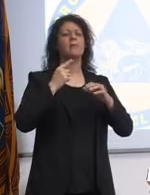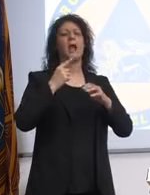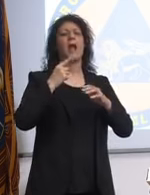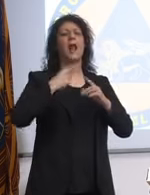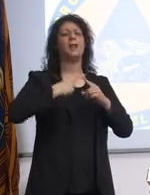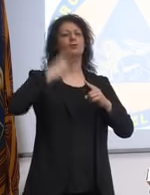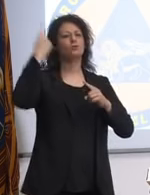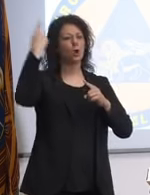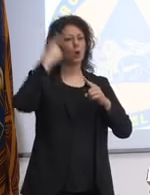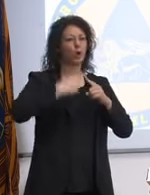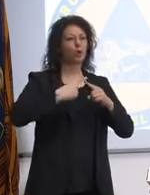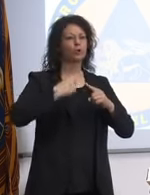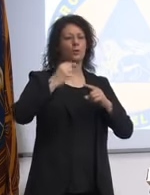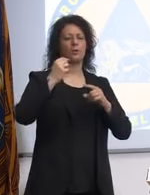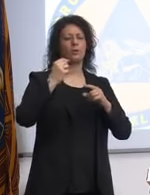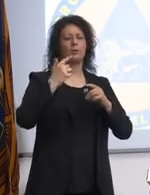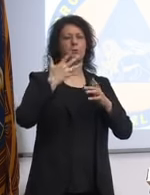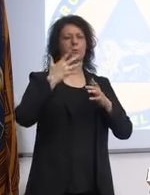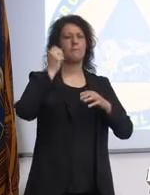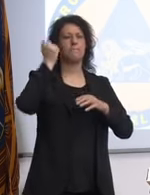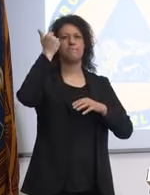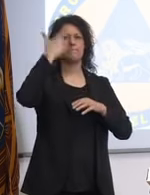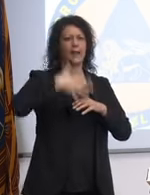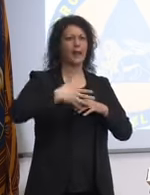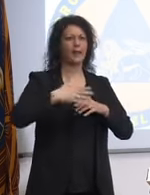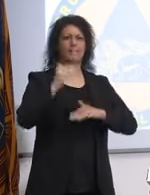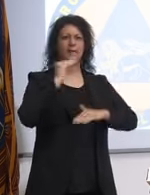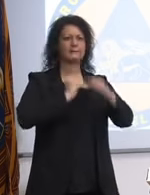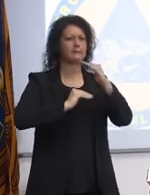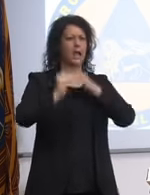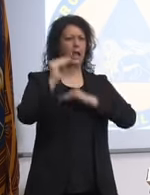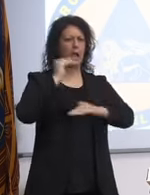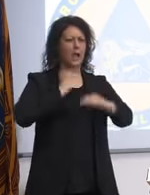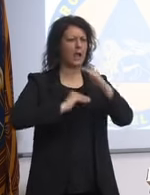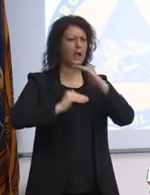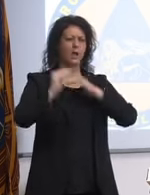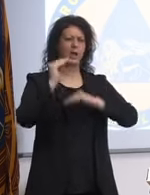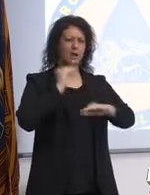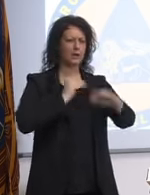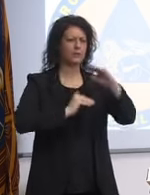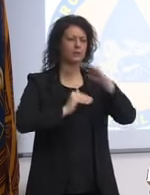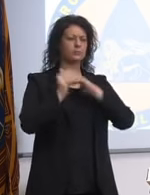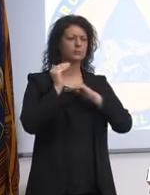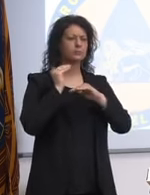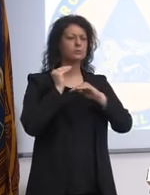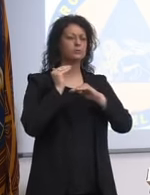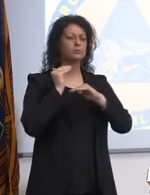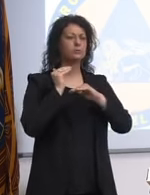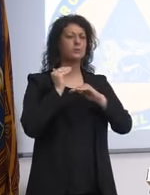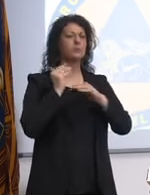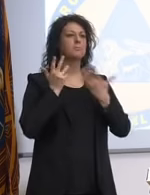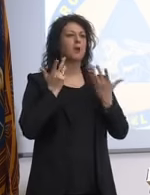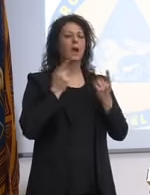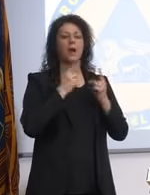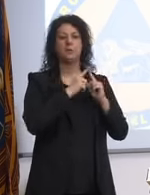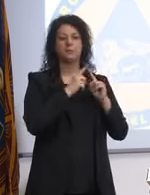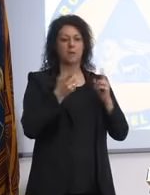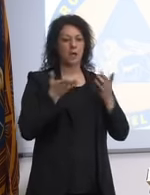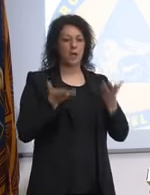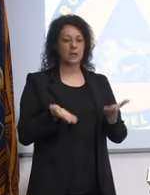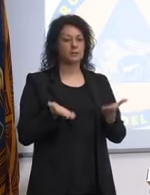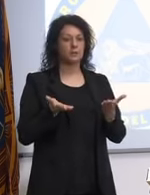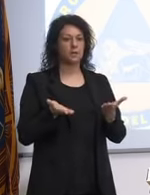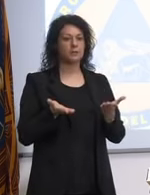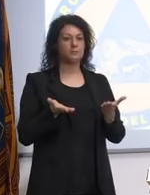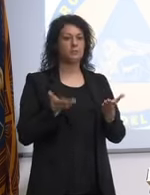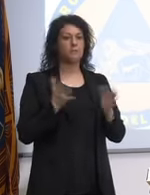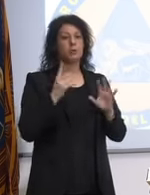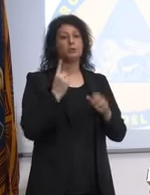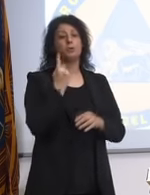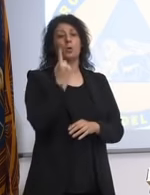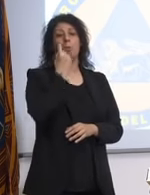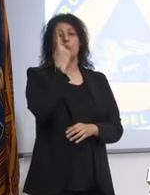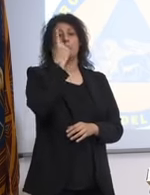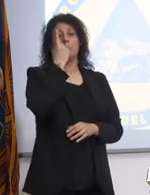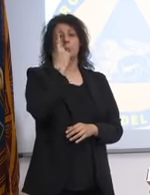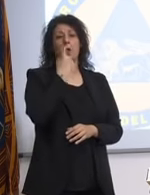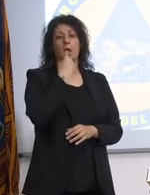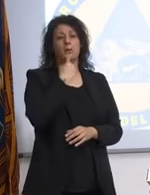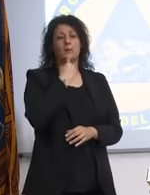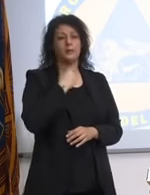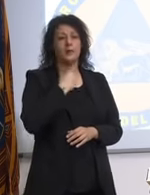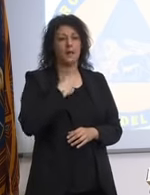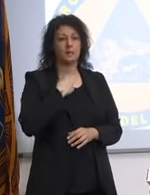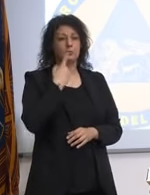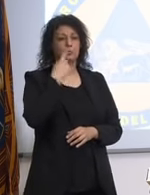giorno solo sui social, ma anche di più, e al momento forse ne sarà arrivato uno, ma non